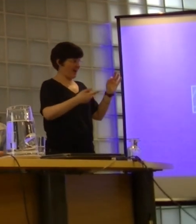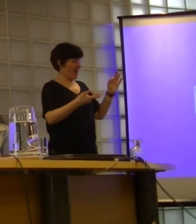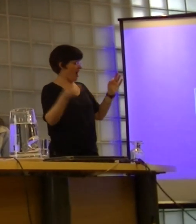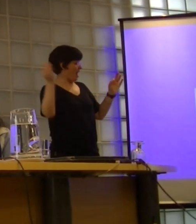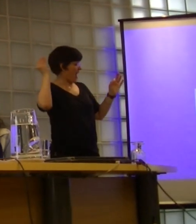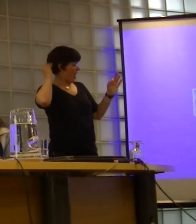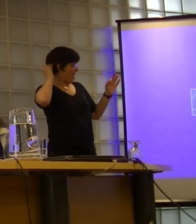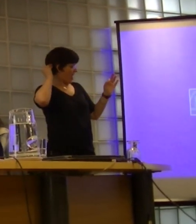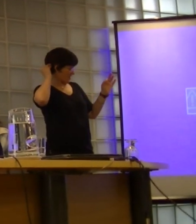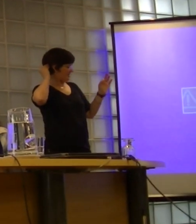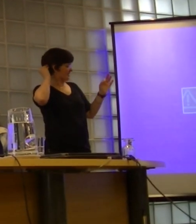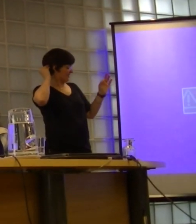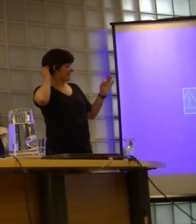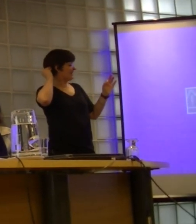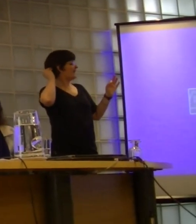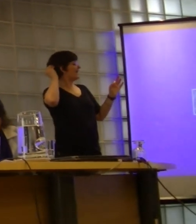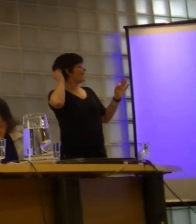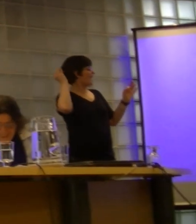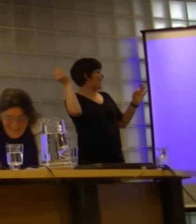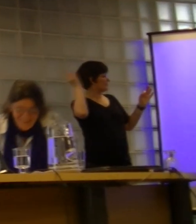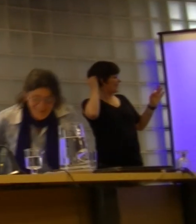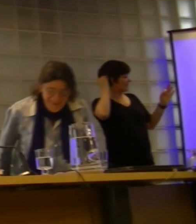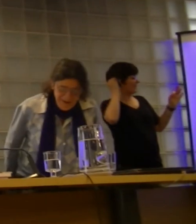Gracias, Nanita. Gracias, amor.